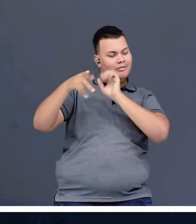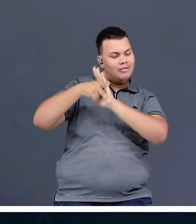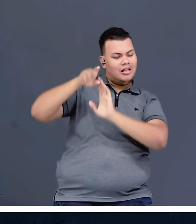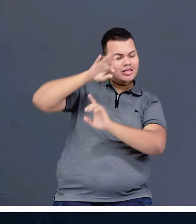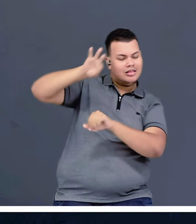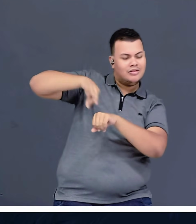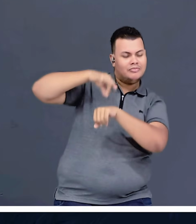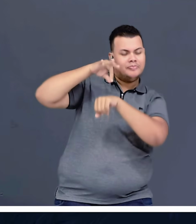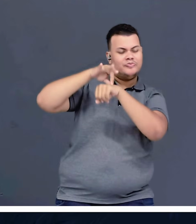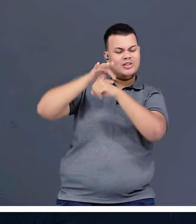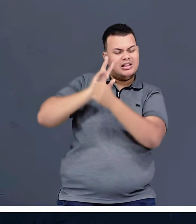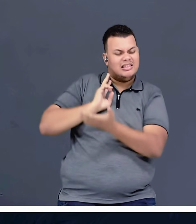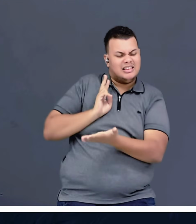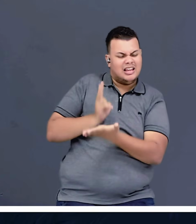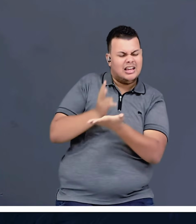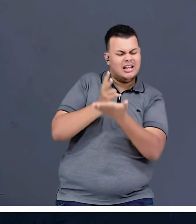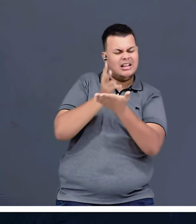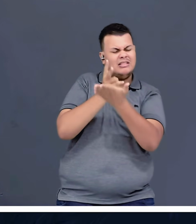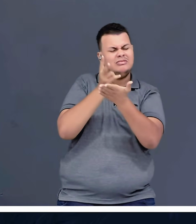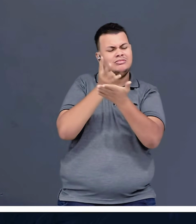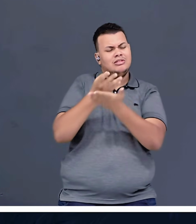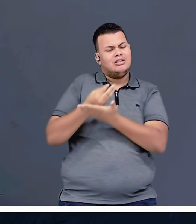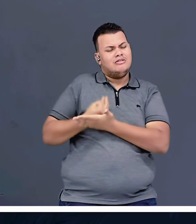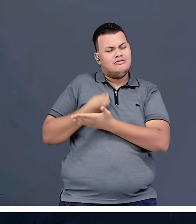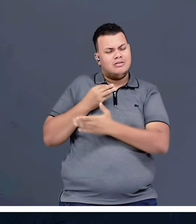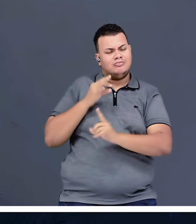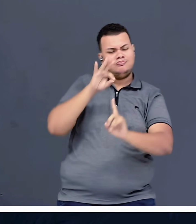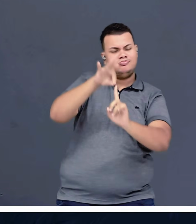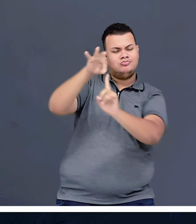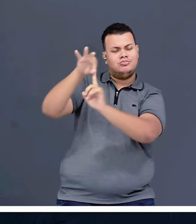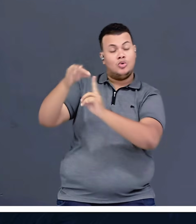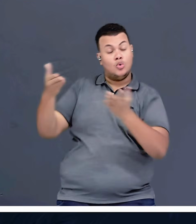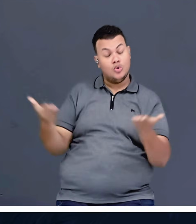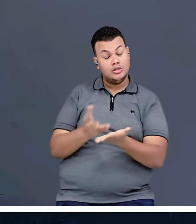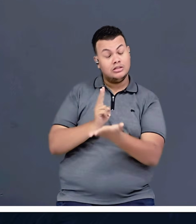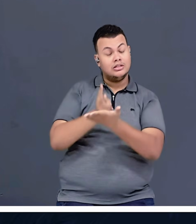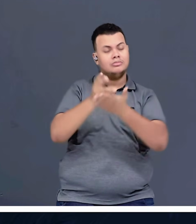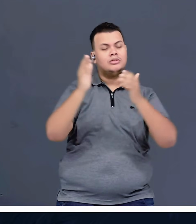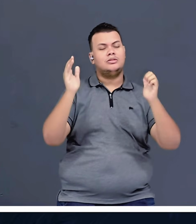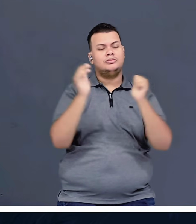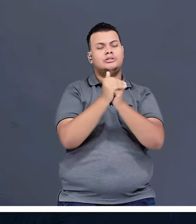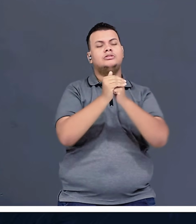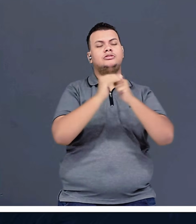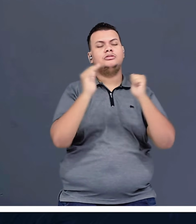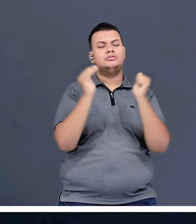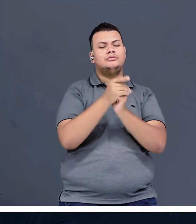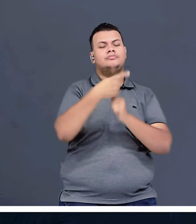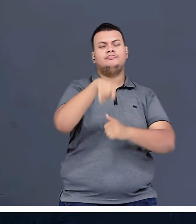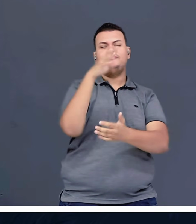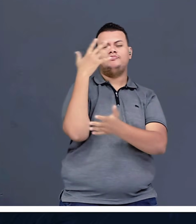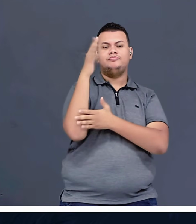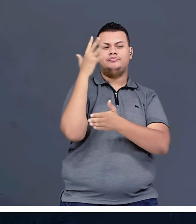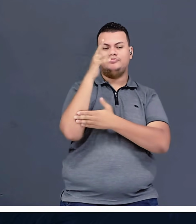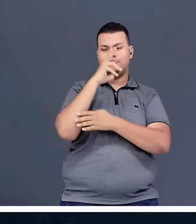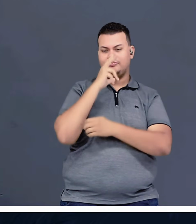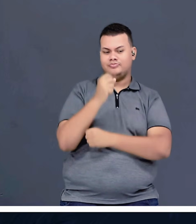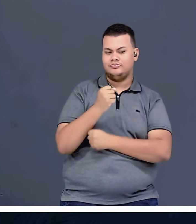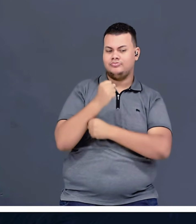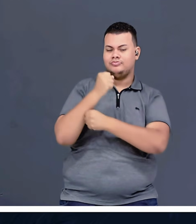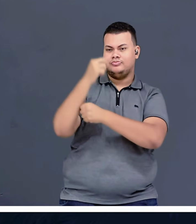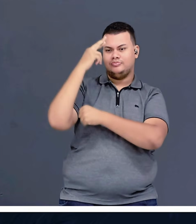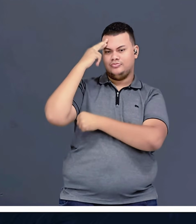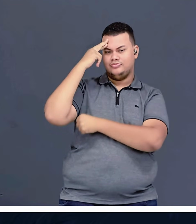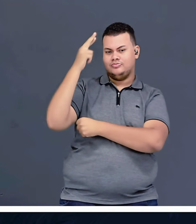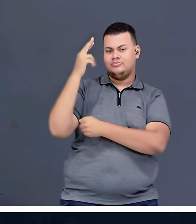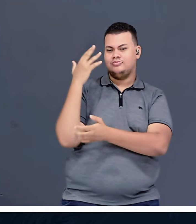Espírito Santo esteja e permaneça sobre todos hoje e sempre. Amém e amém. Aplauda ao Senhor bem forte.